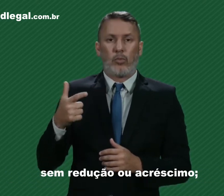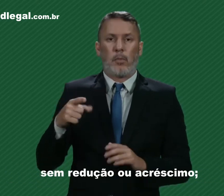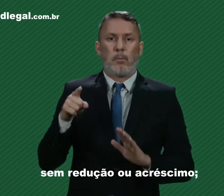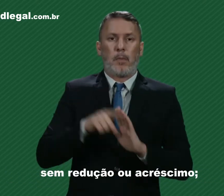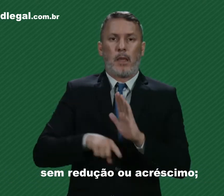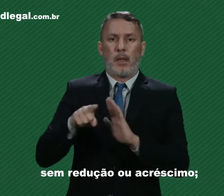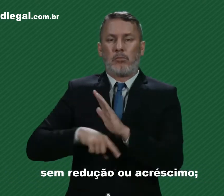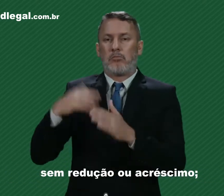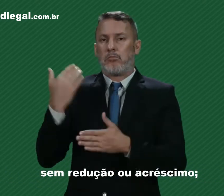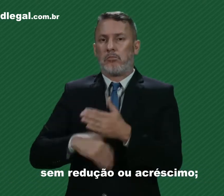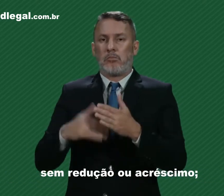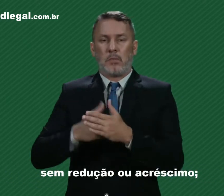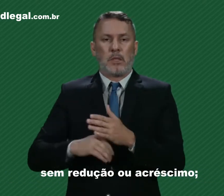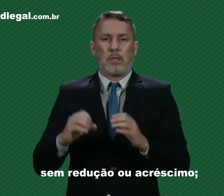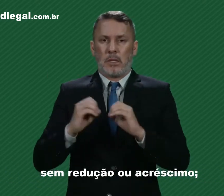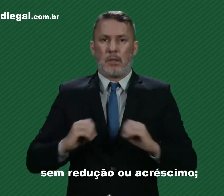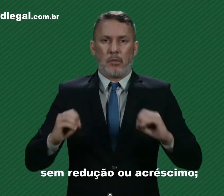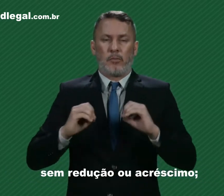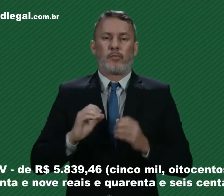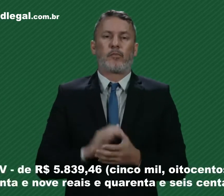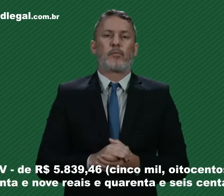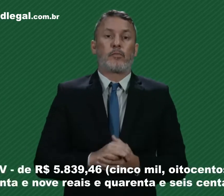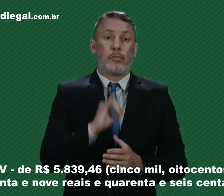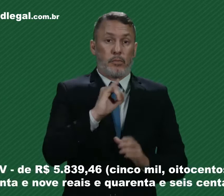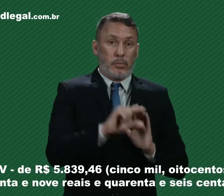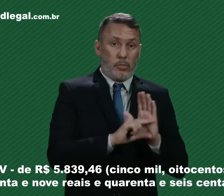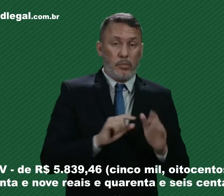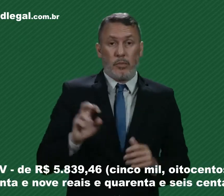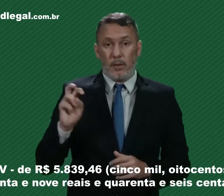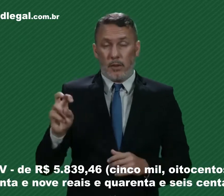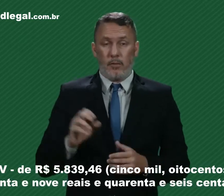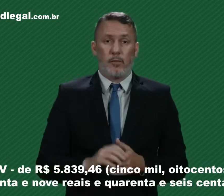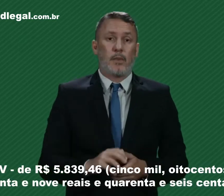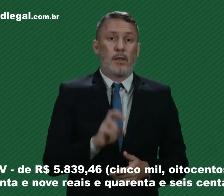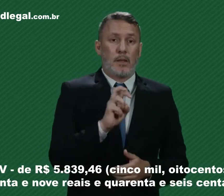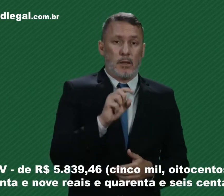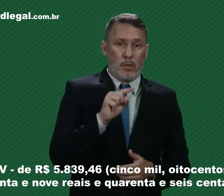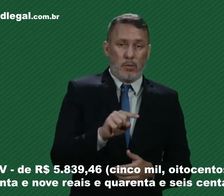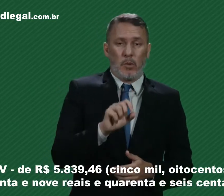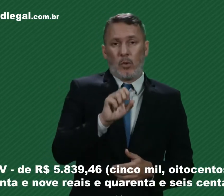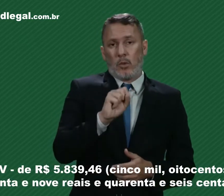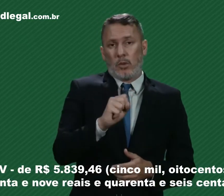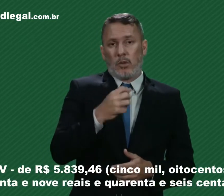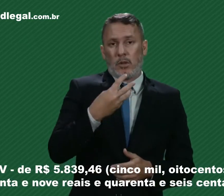5.839,45, sem redução ou acréscimo. Inciso 5. De R$